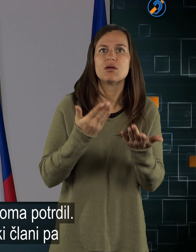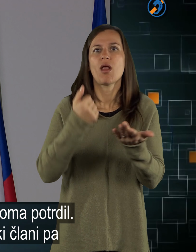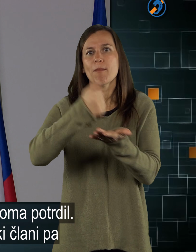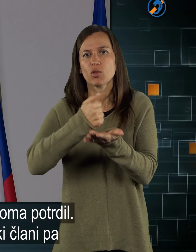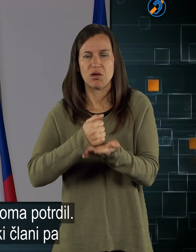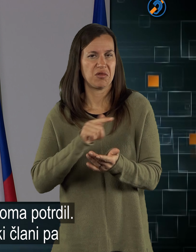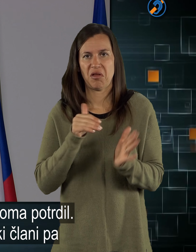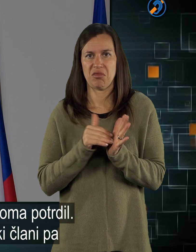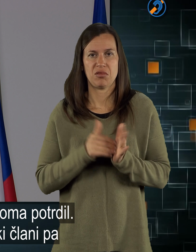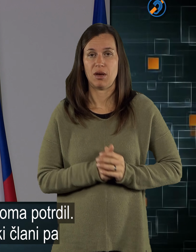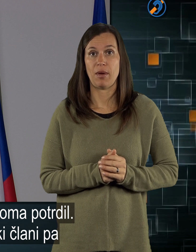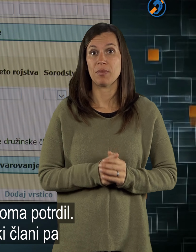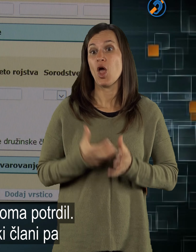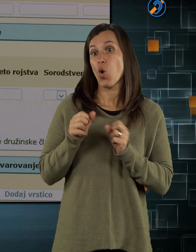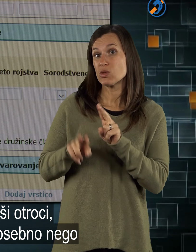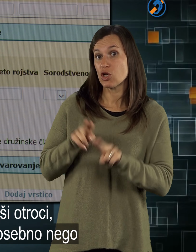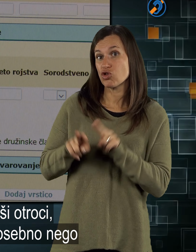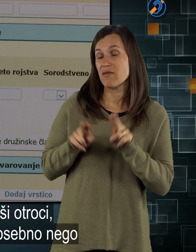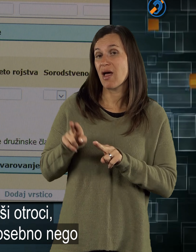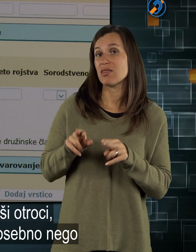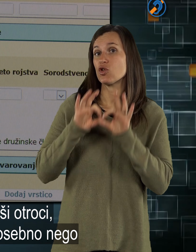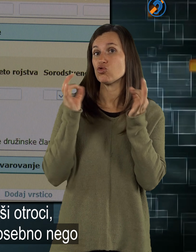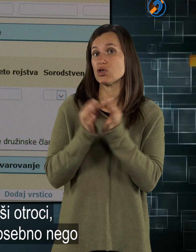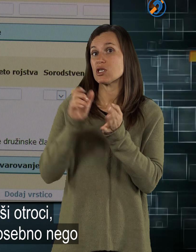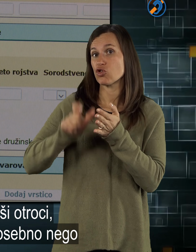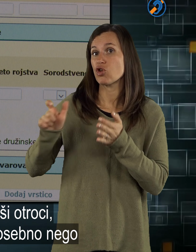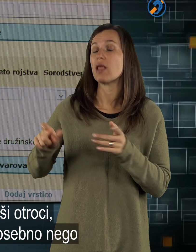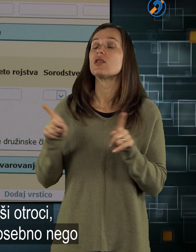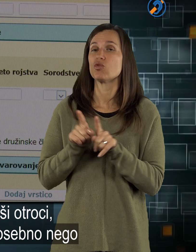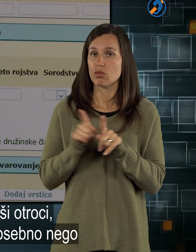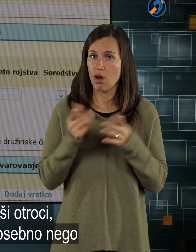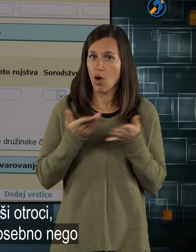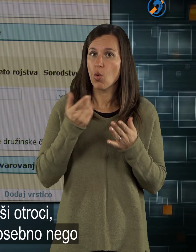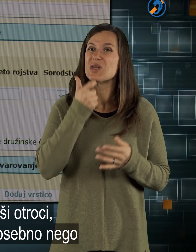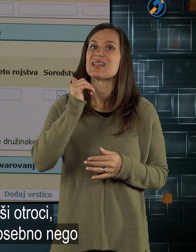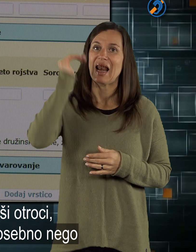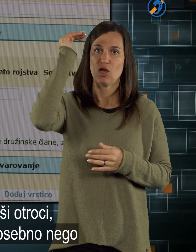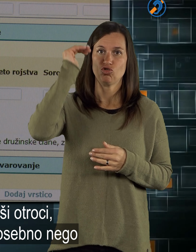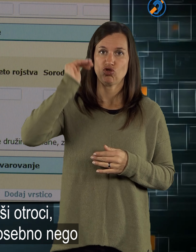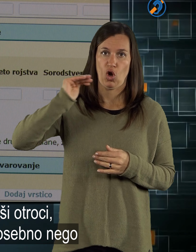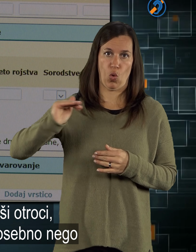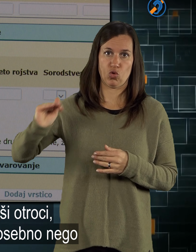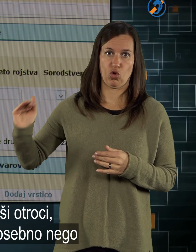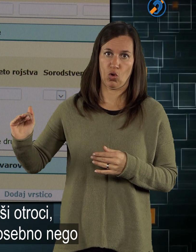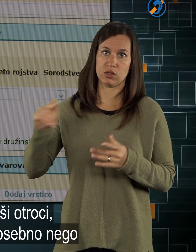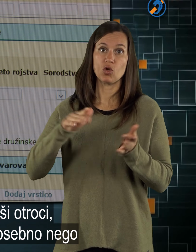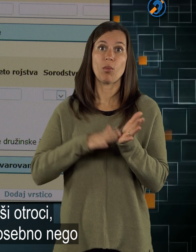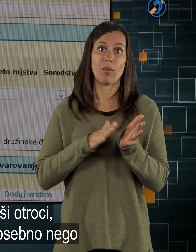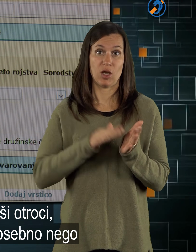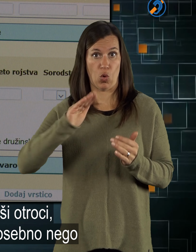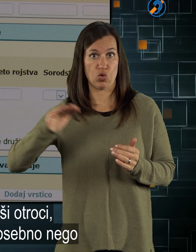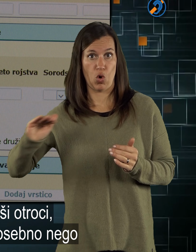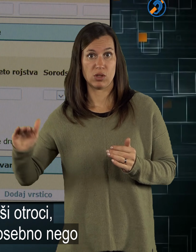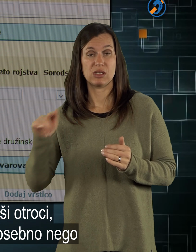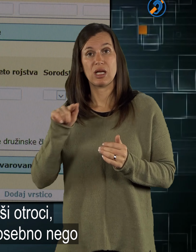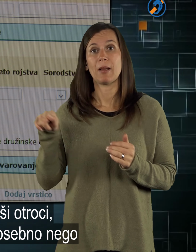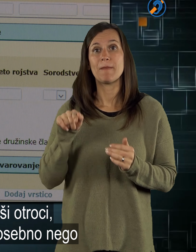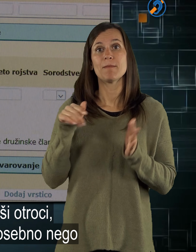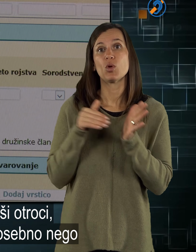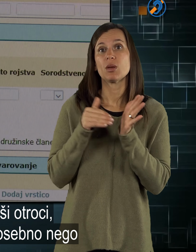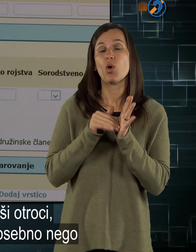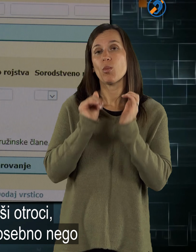potrdil. Vzdrževani družinski člani so pa lahko tudi starejši otroci, lahko so torej otroci, ki potrebujejo